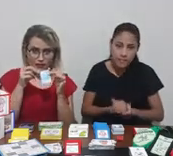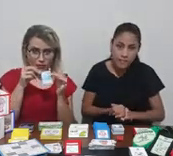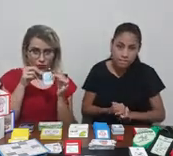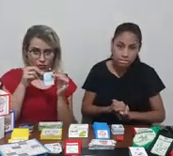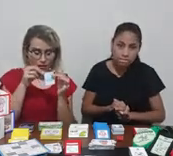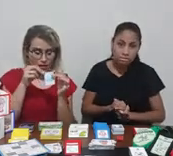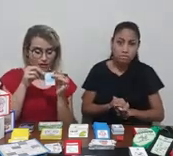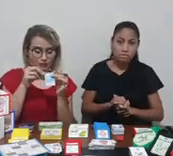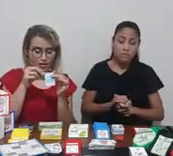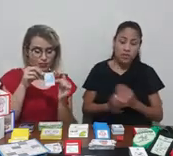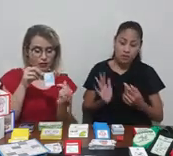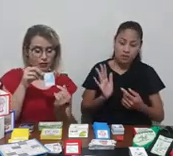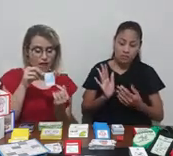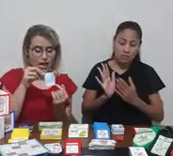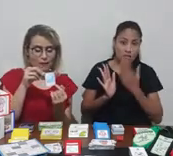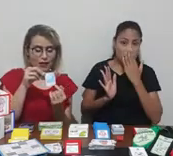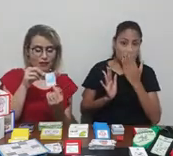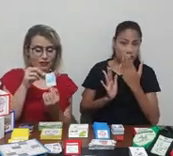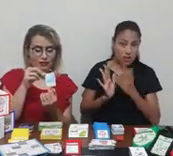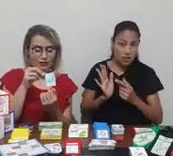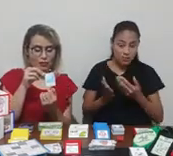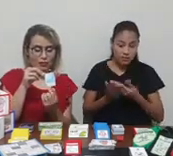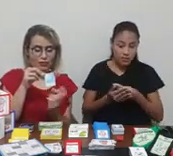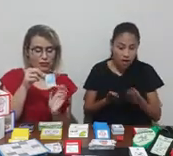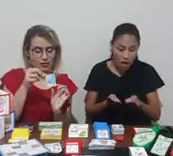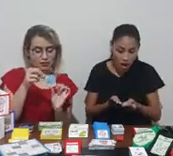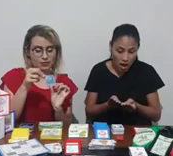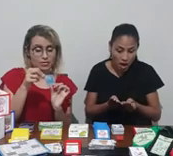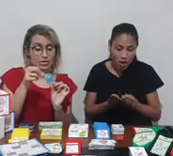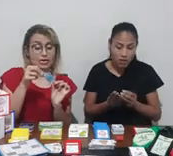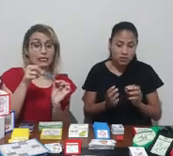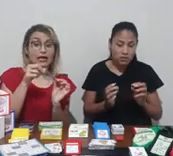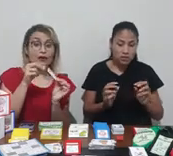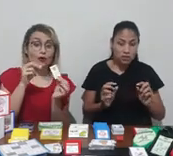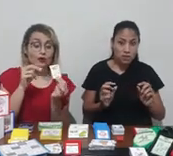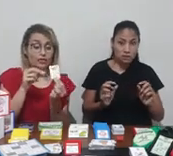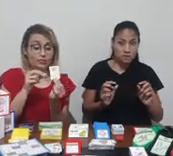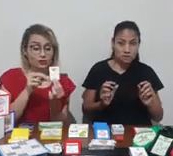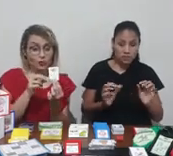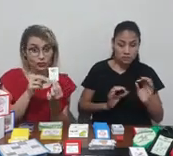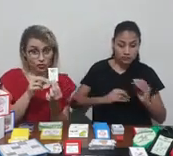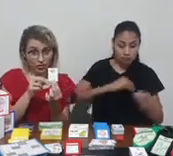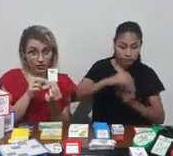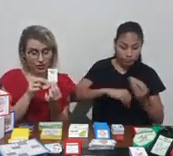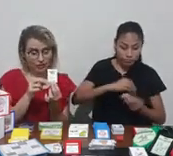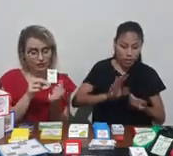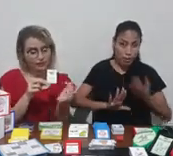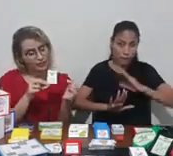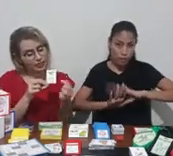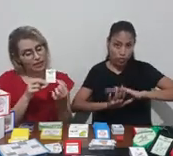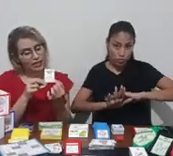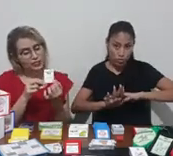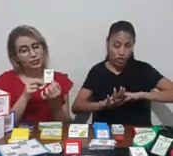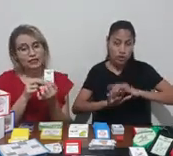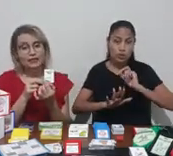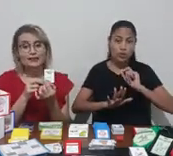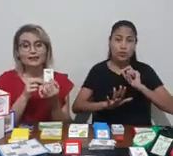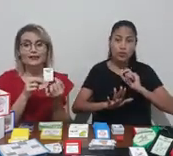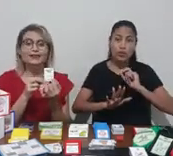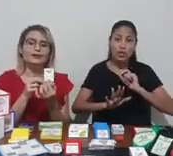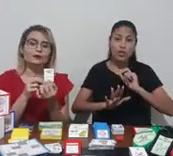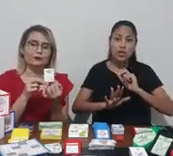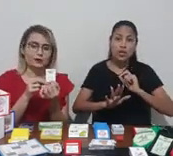carta mostra a imagem, a palavra desorganizada e nas costas da carta, a gente tem